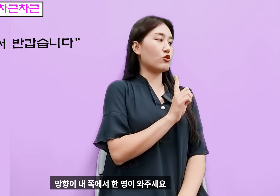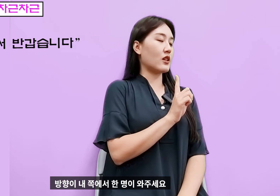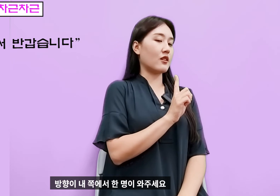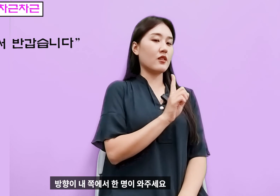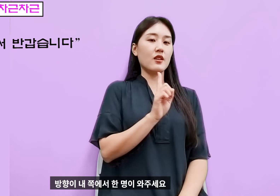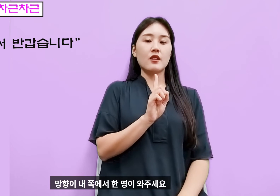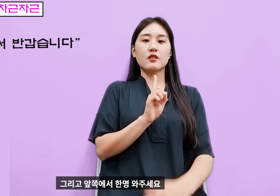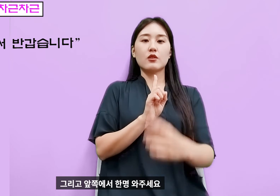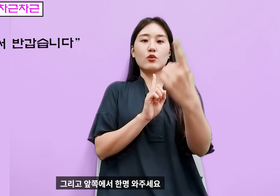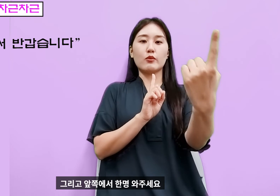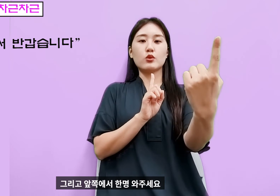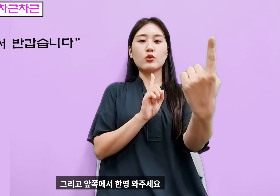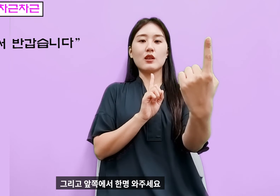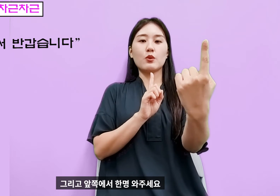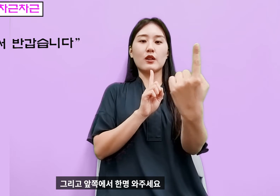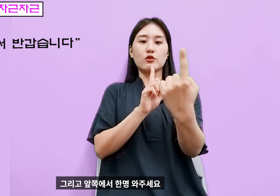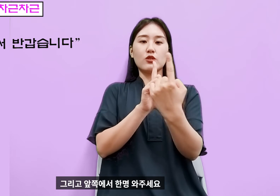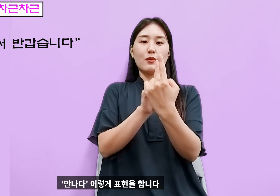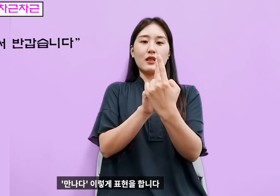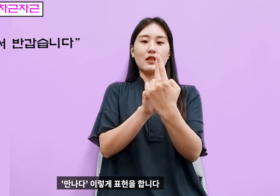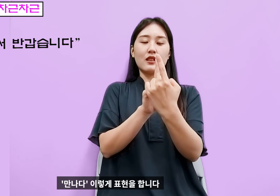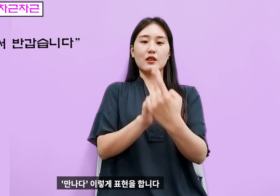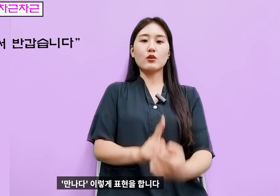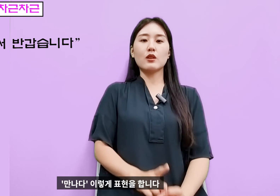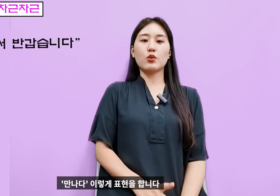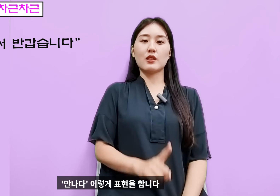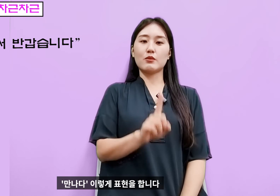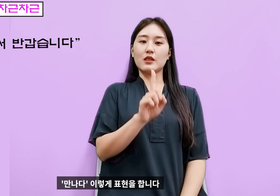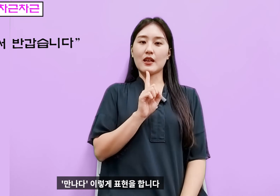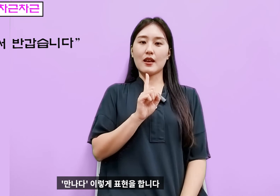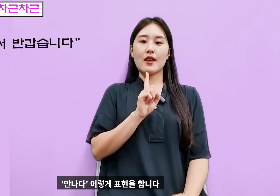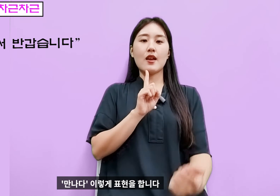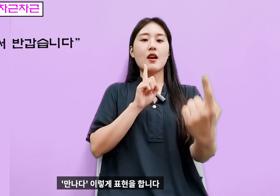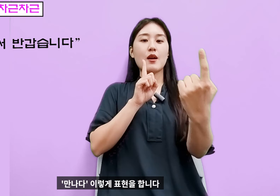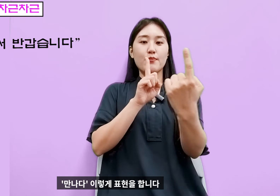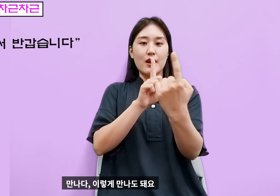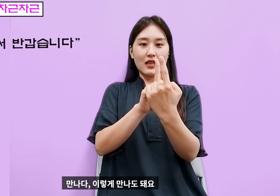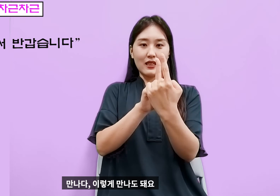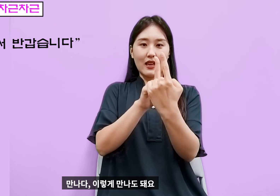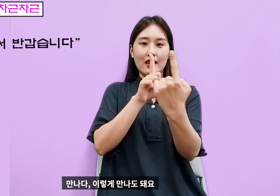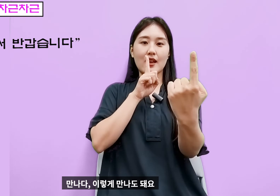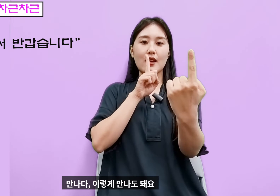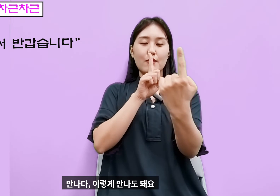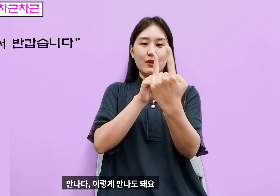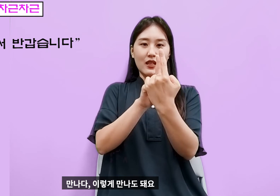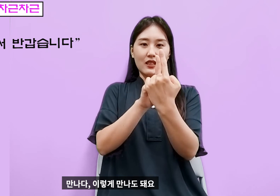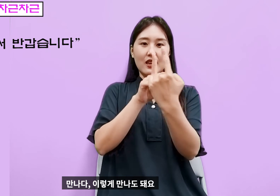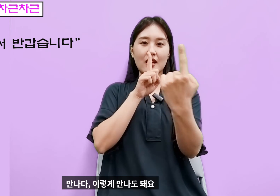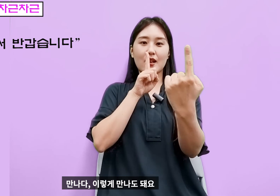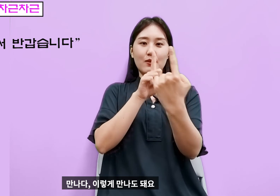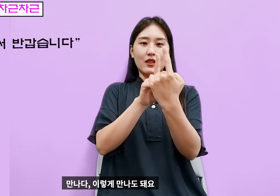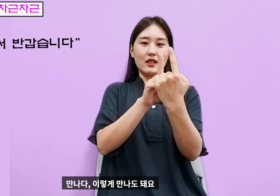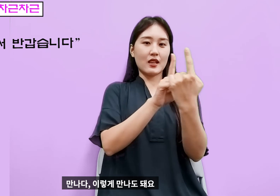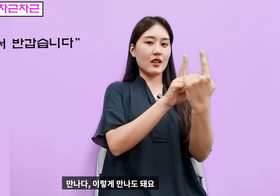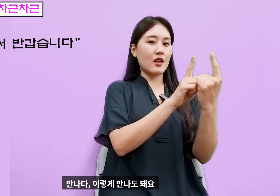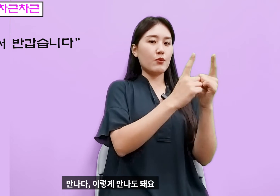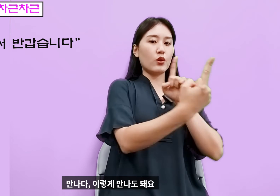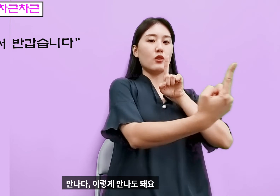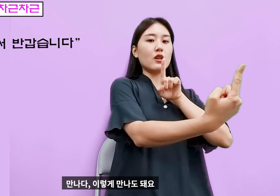와주세요. 그리고 앞쪽에서 한 명 와주세요. 만나다. 이렇게 표현을 합니다. 만나다, 만나다, 만나다. 뭐 이렇게